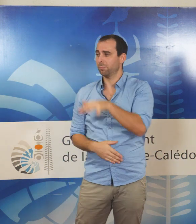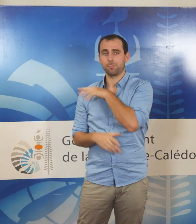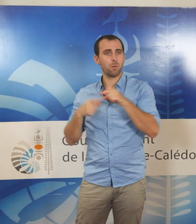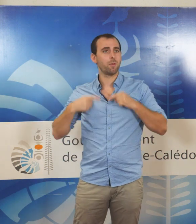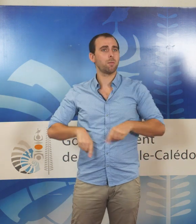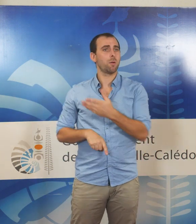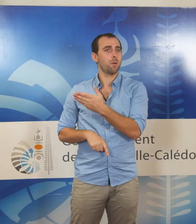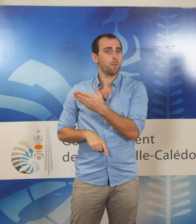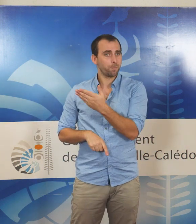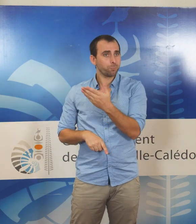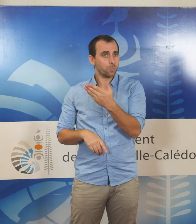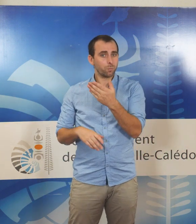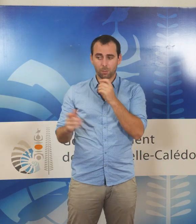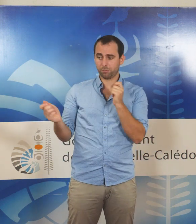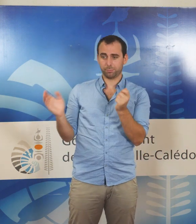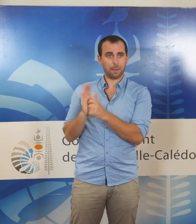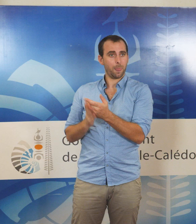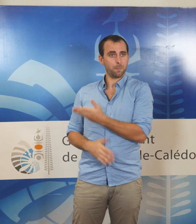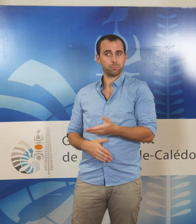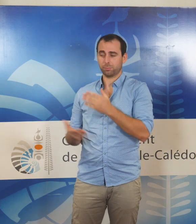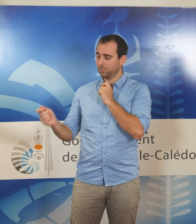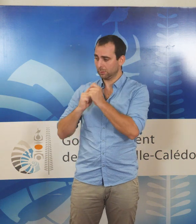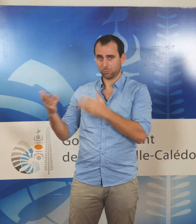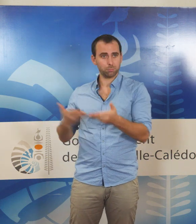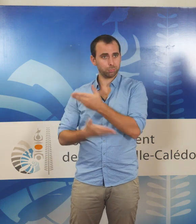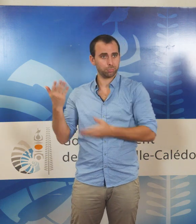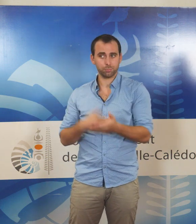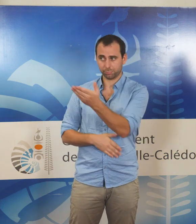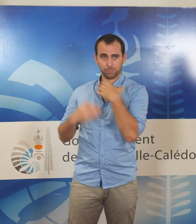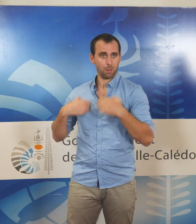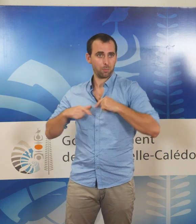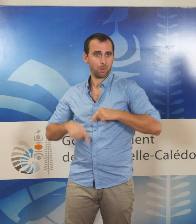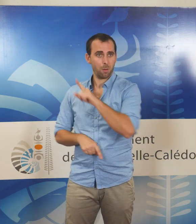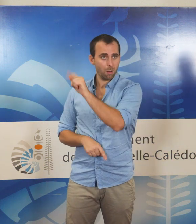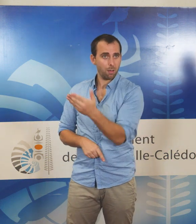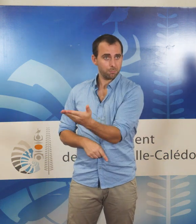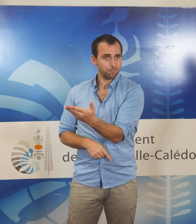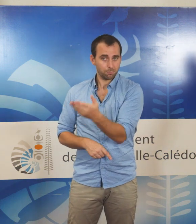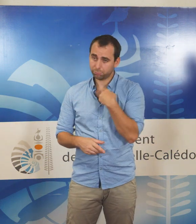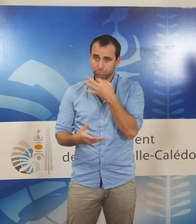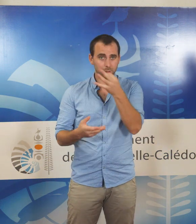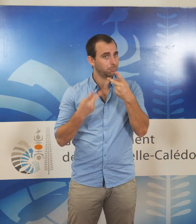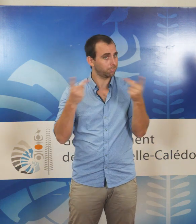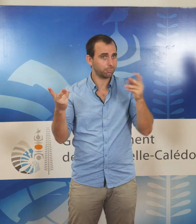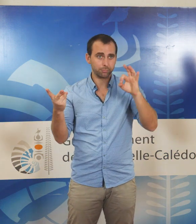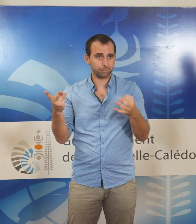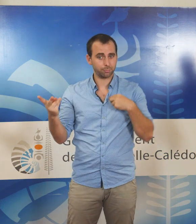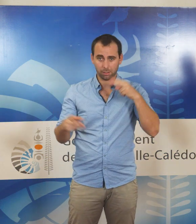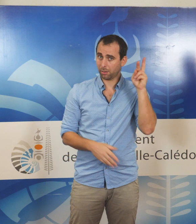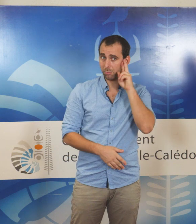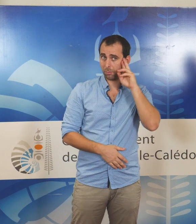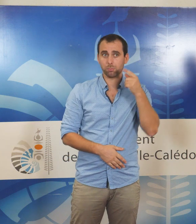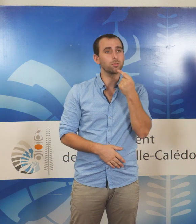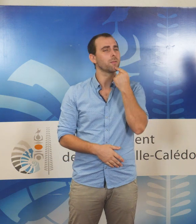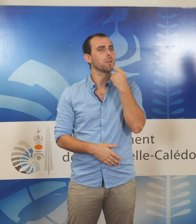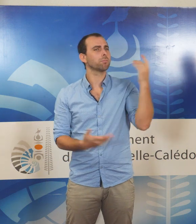gouvernement qui a assisté à la discussion pourra également confirmer, c'est qu'aujourd'hui, on cale, comme ce qui était prévu dès le départ, ce que je vous ai dit sur